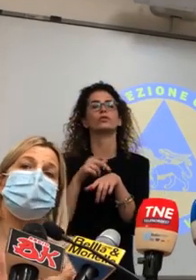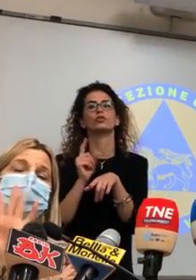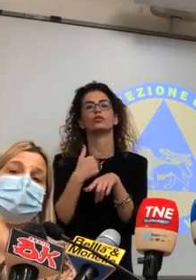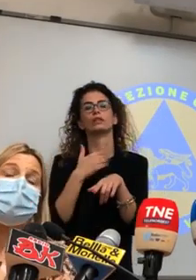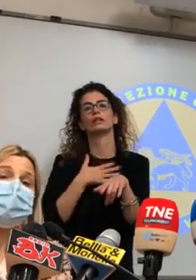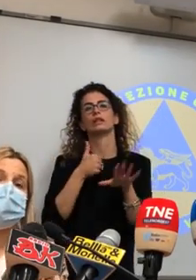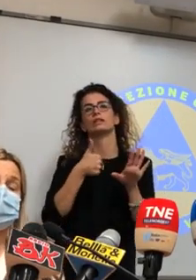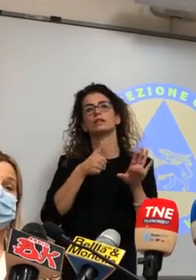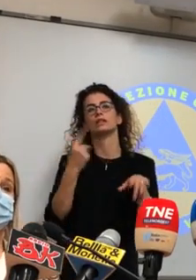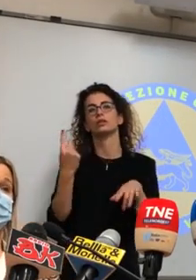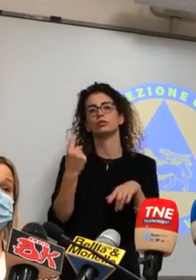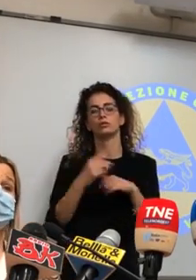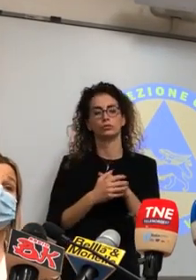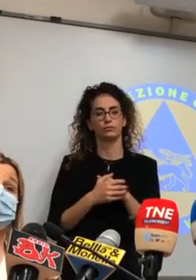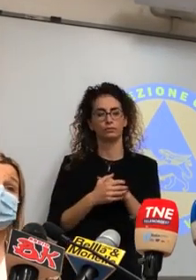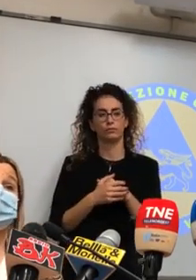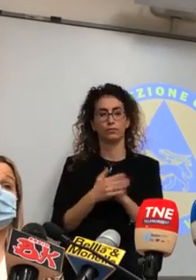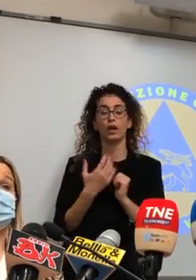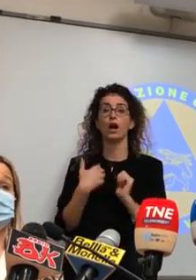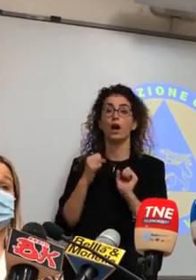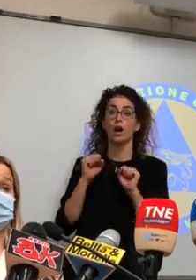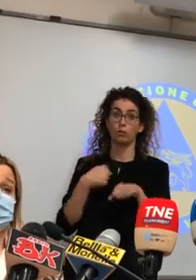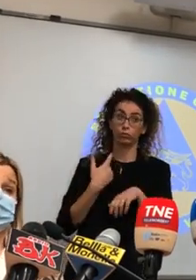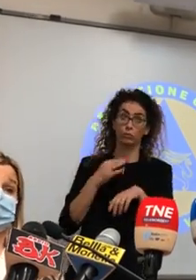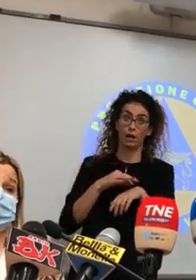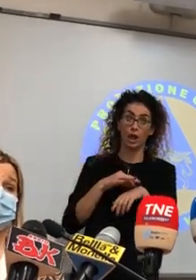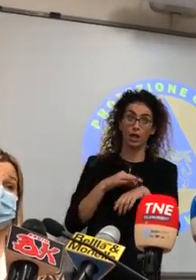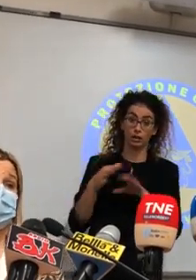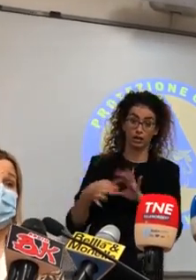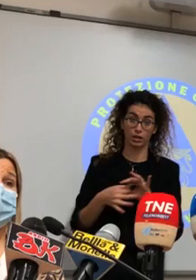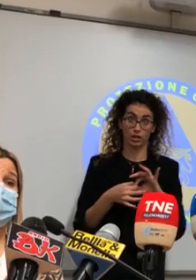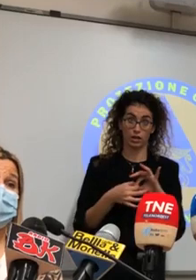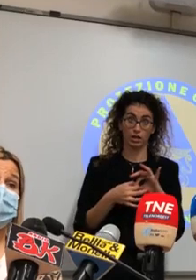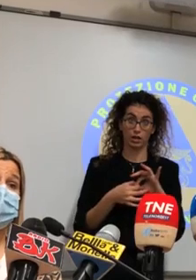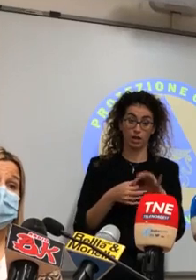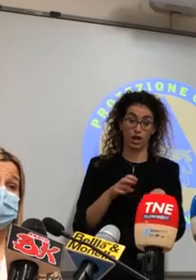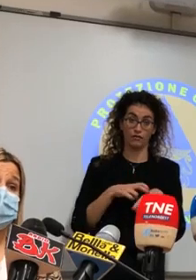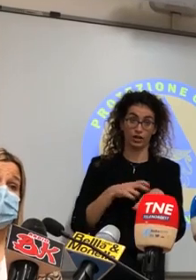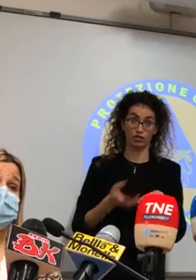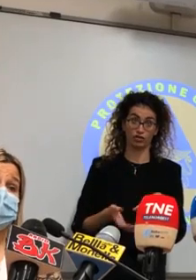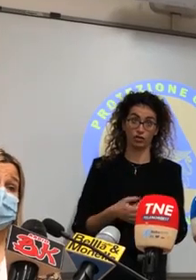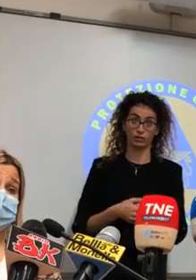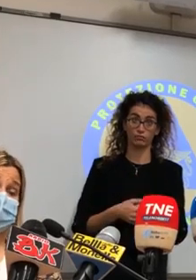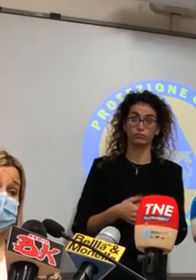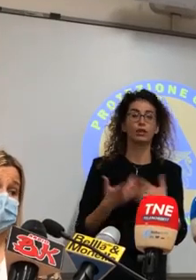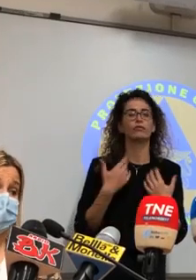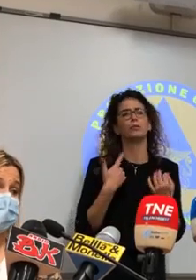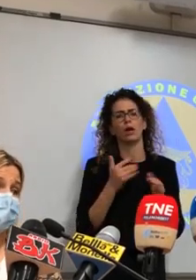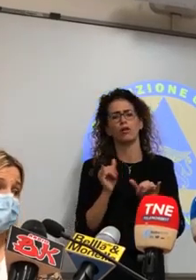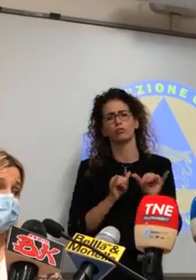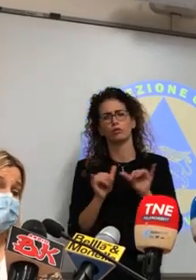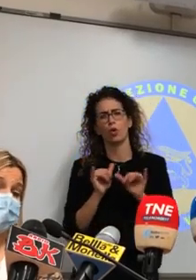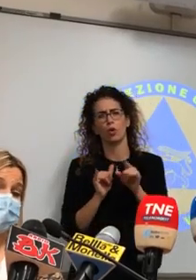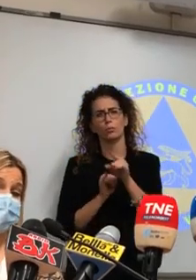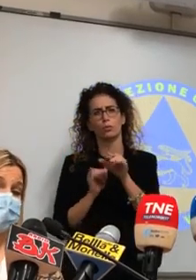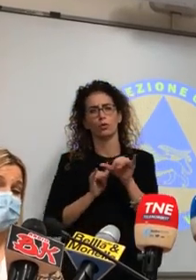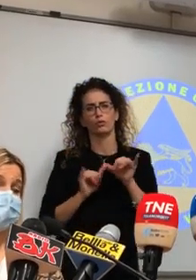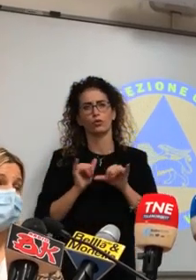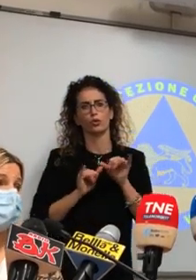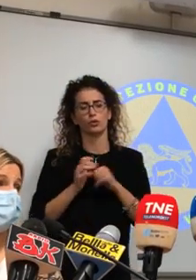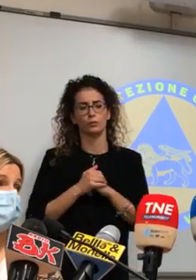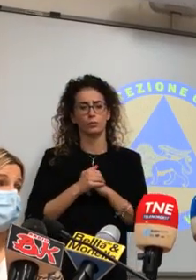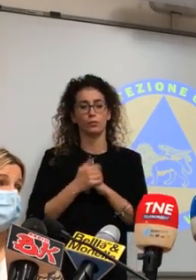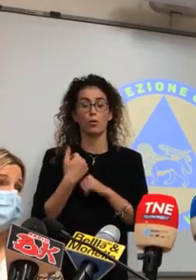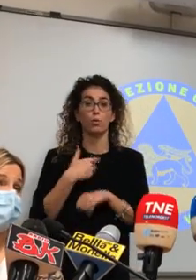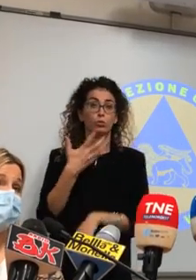anni, non è una categoria... Ma potrebbe avere una patologia per la quale è catalogata come fragile. Vabbè, mi informerò. Anche